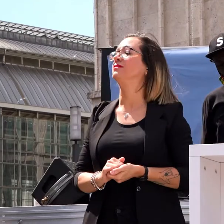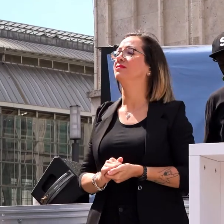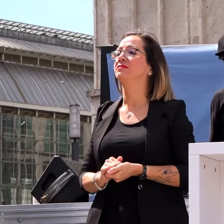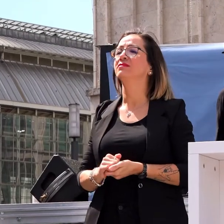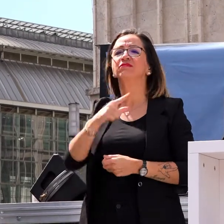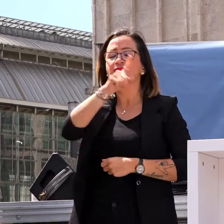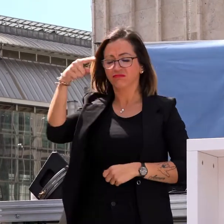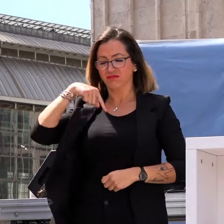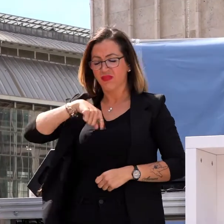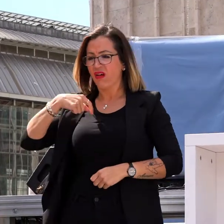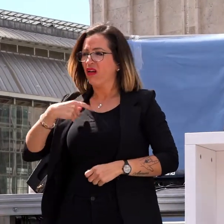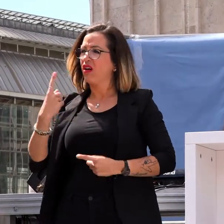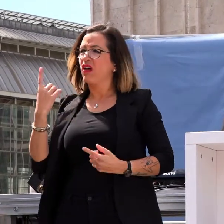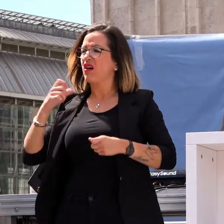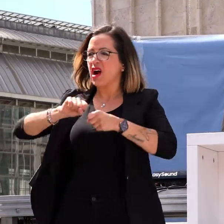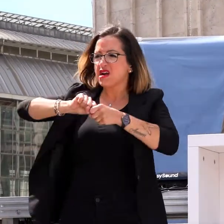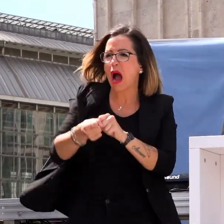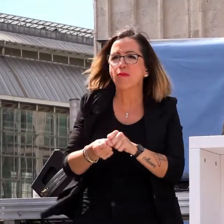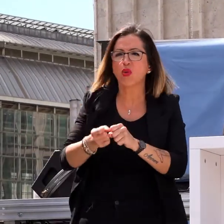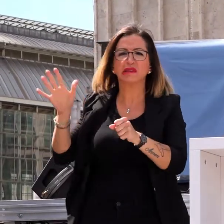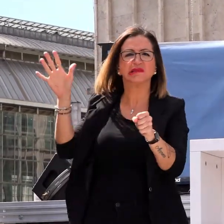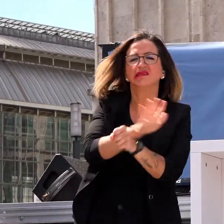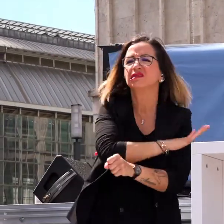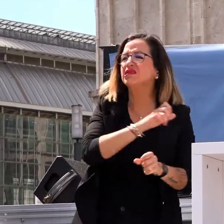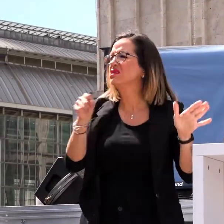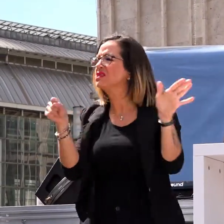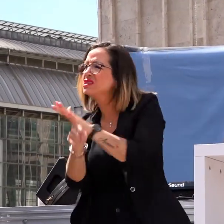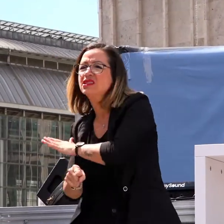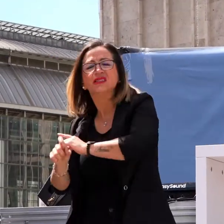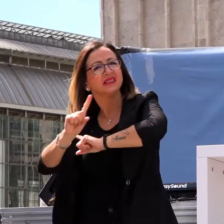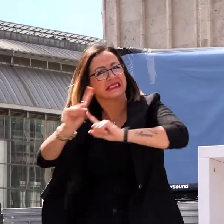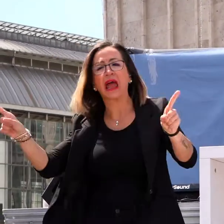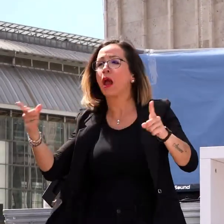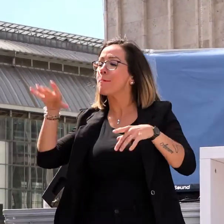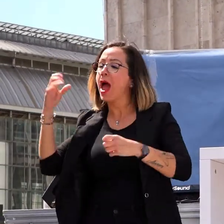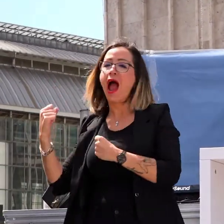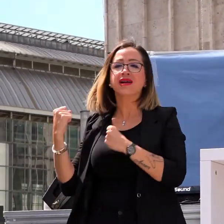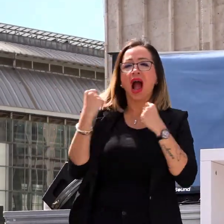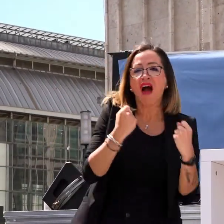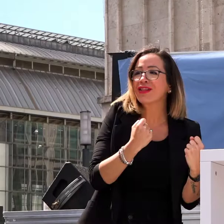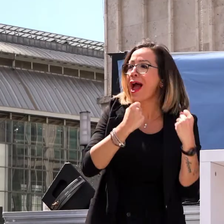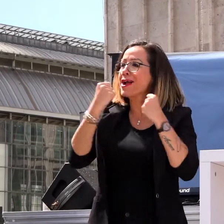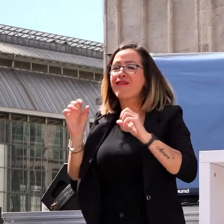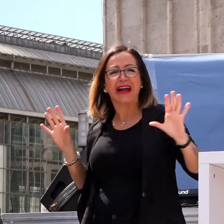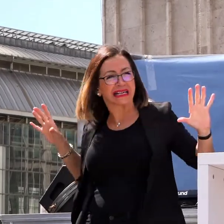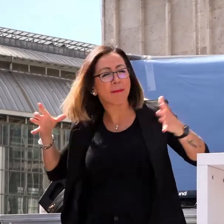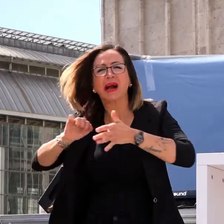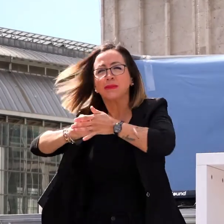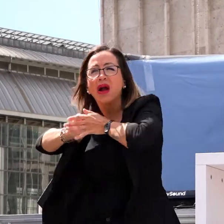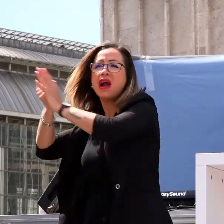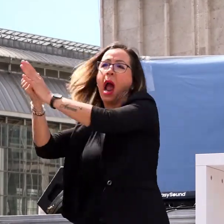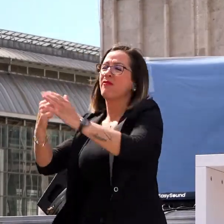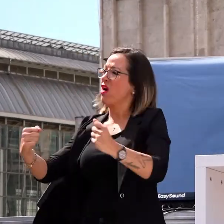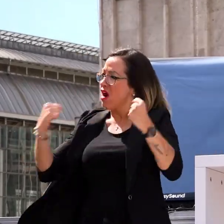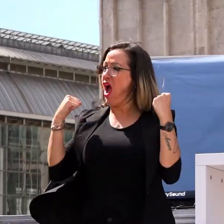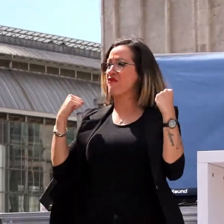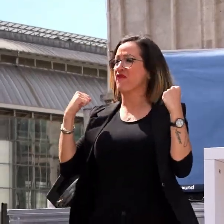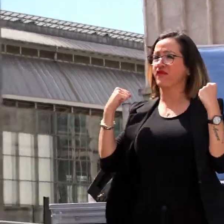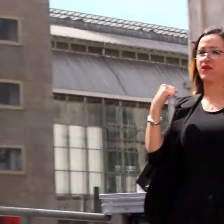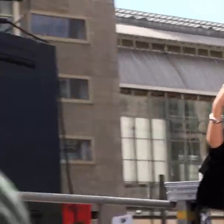Macht euch nicht kaputt, sabotiert euch nicht gegenseitig, sondern gebt euch Kraft für den Kampf, den wir gemeinsam kämpfen.